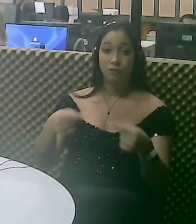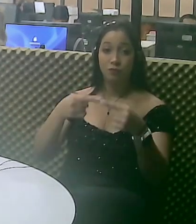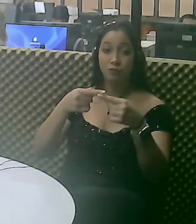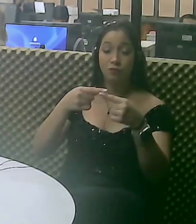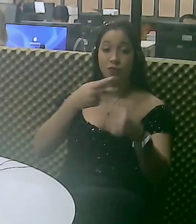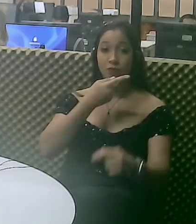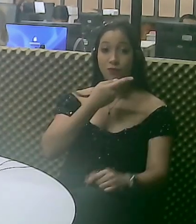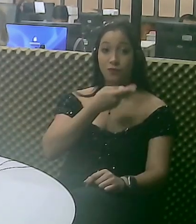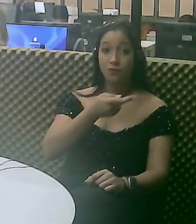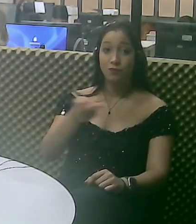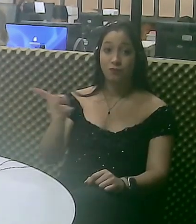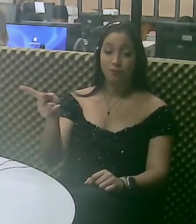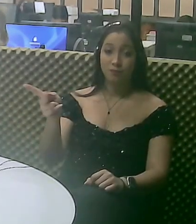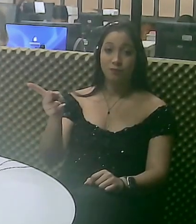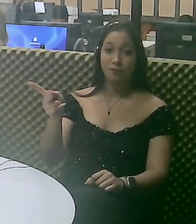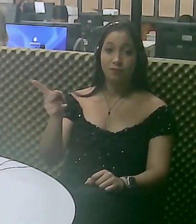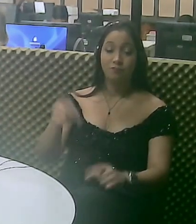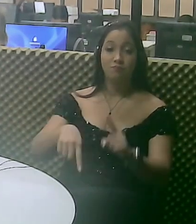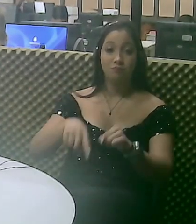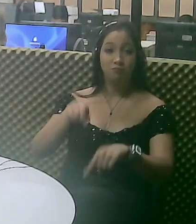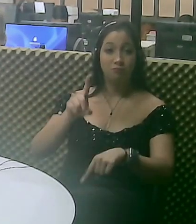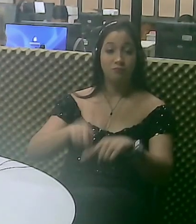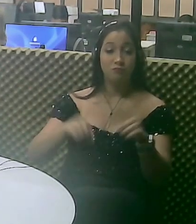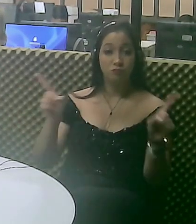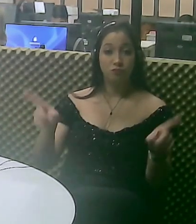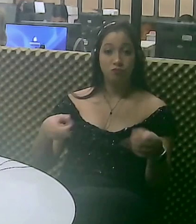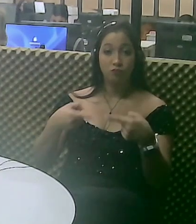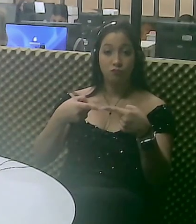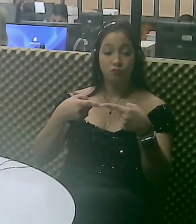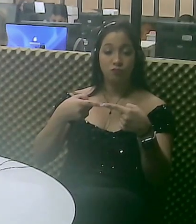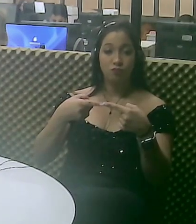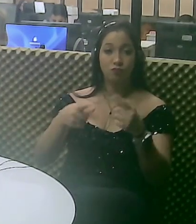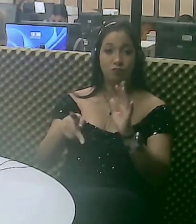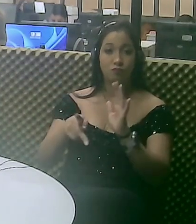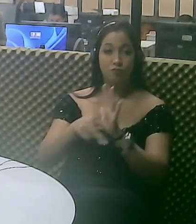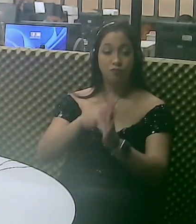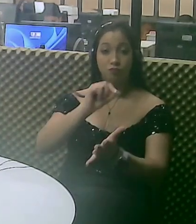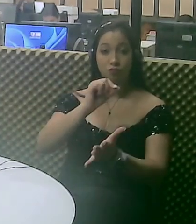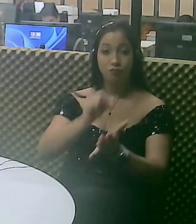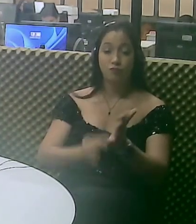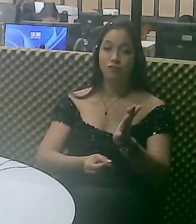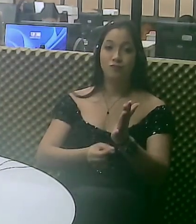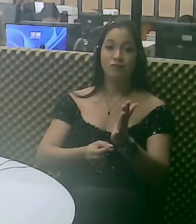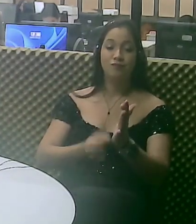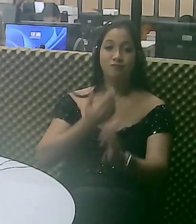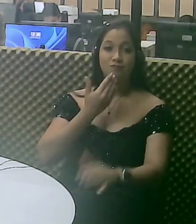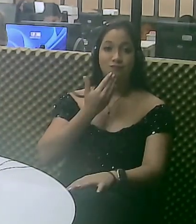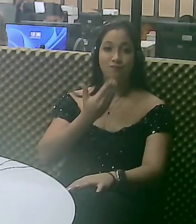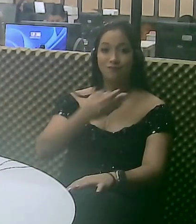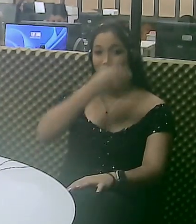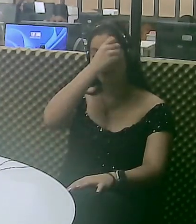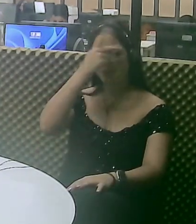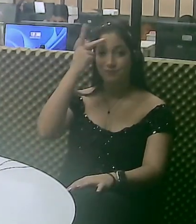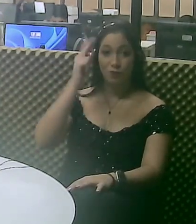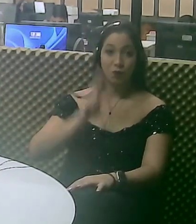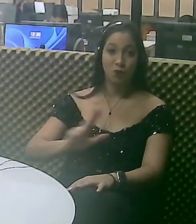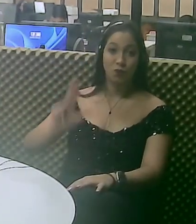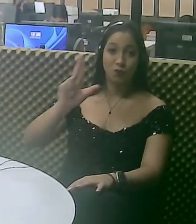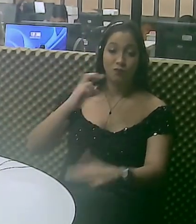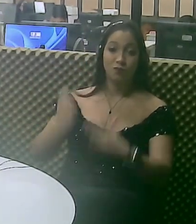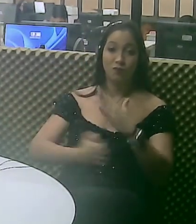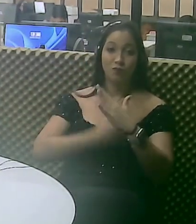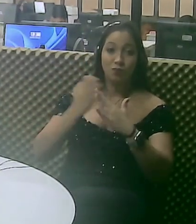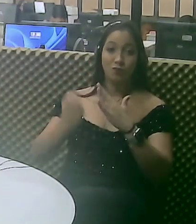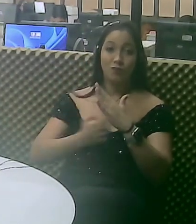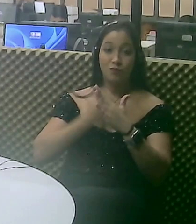durante a visitação. Os itens fazem parte de contrapartida contratual estabelecida pela Prefeitura de Uberlândia junto às